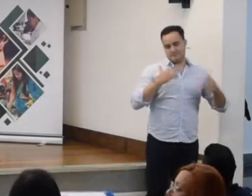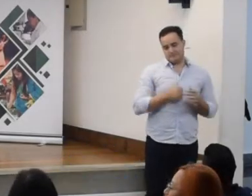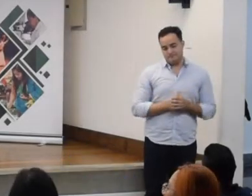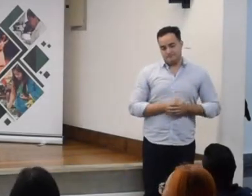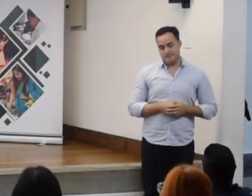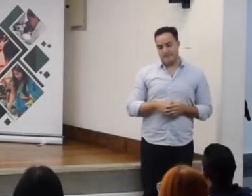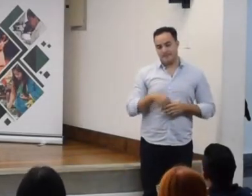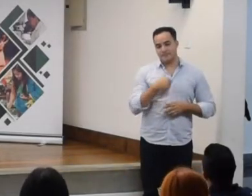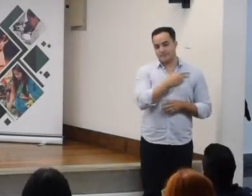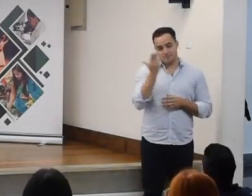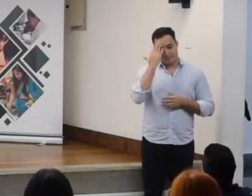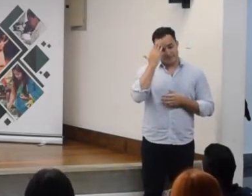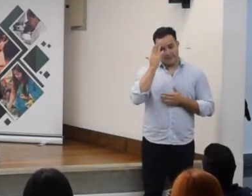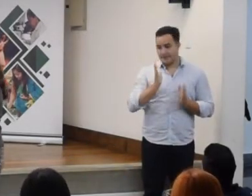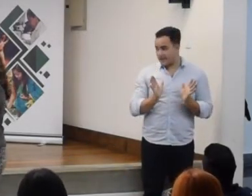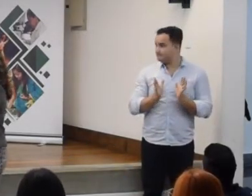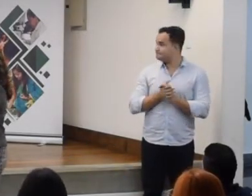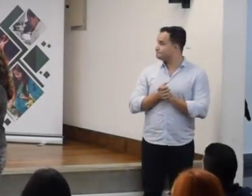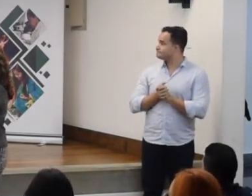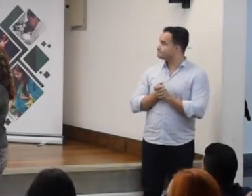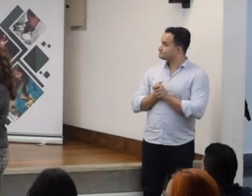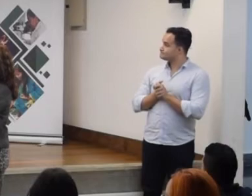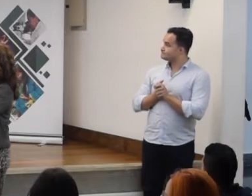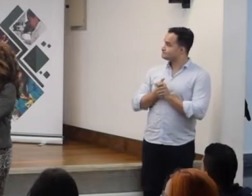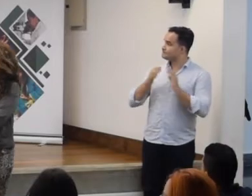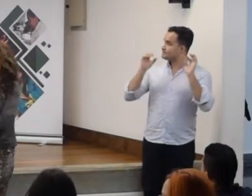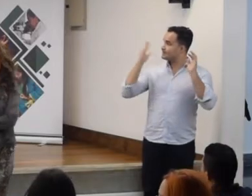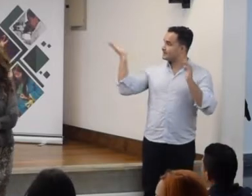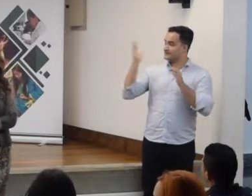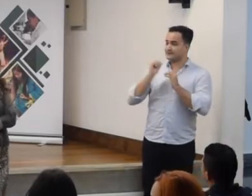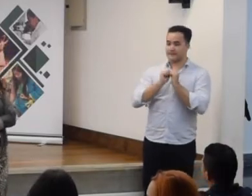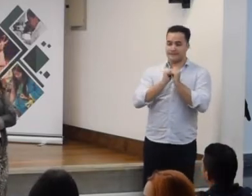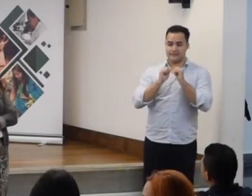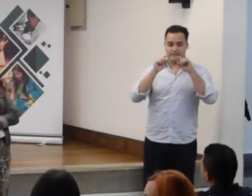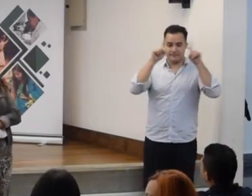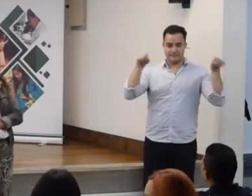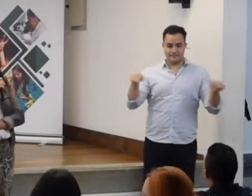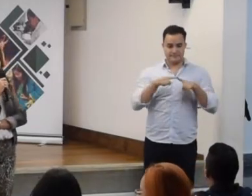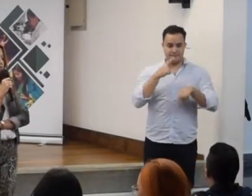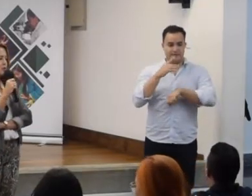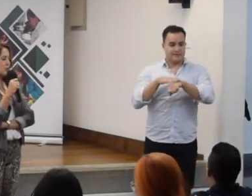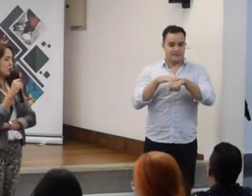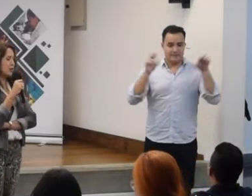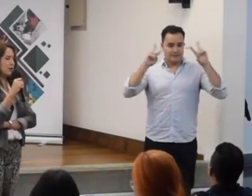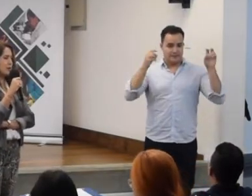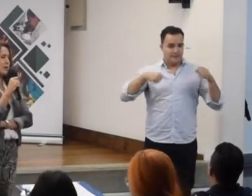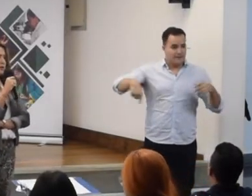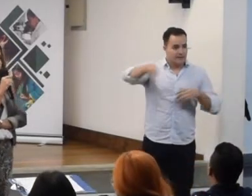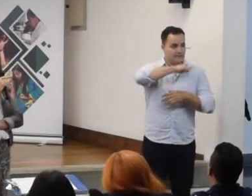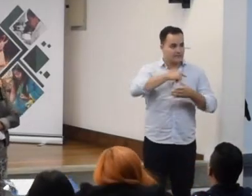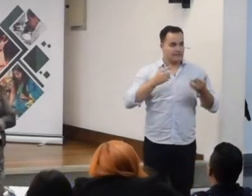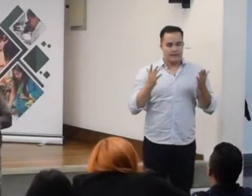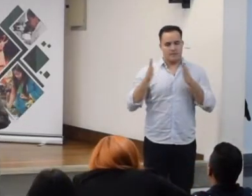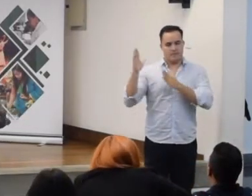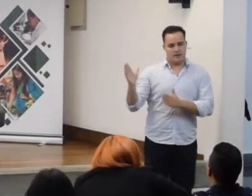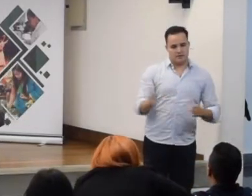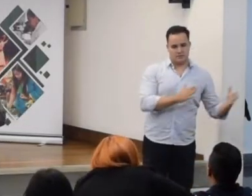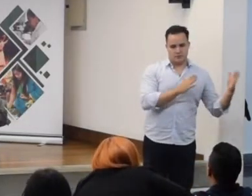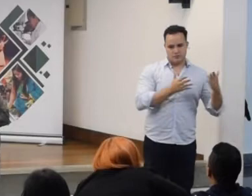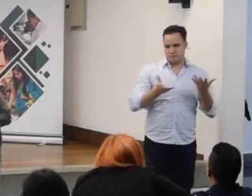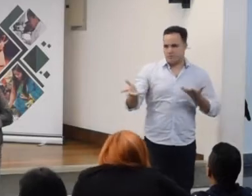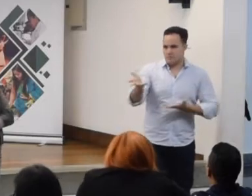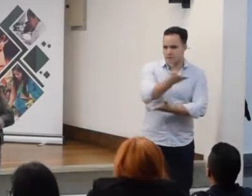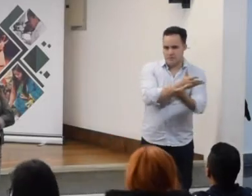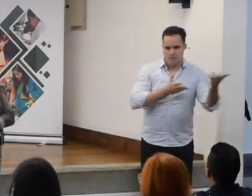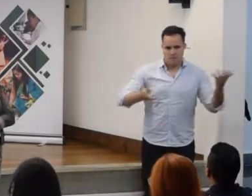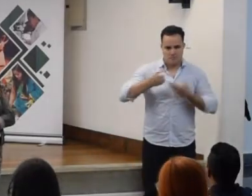Pues como ustedes lo saben, aquí la tarjeta de invitación es muy clara, es hacer una jornada de planeación.